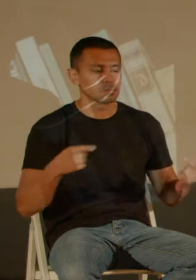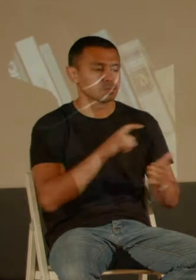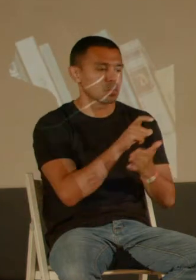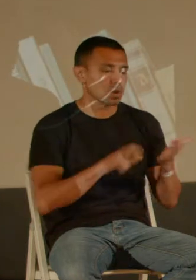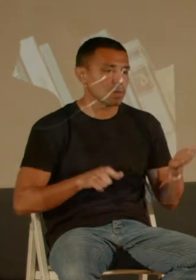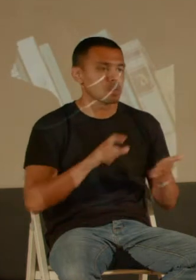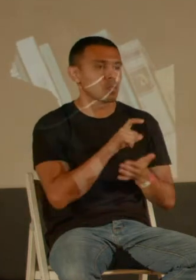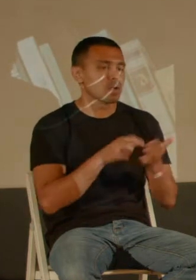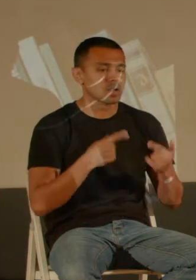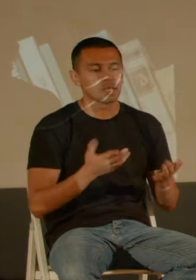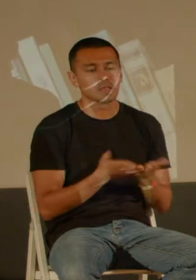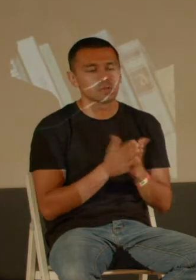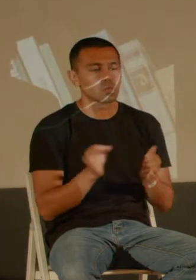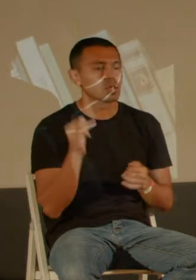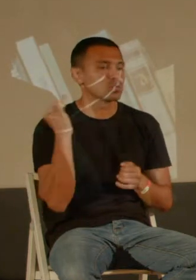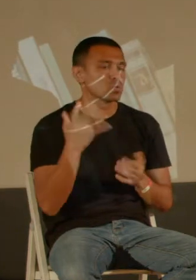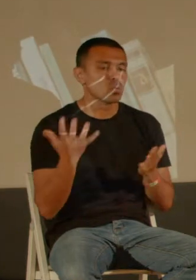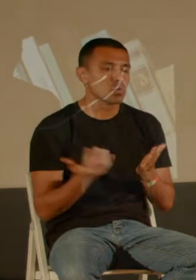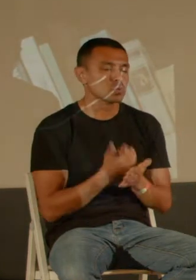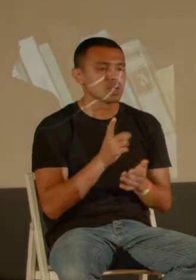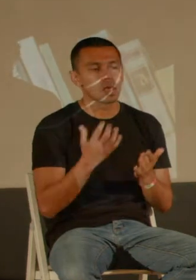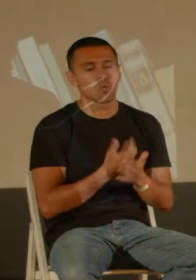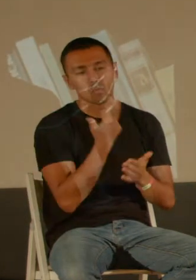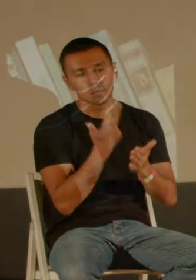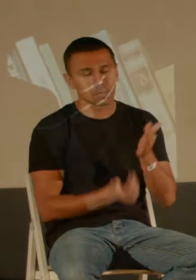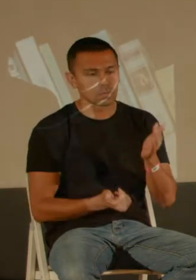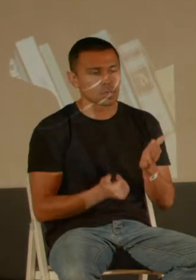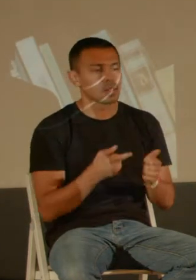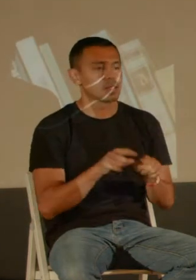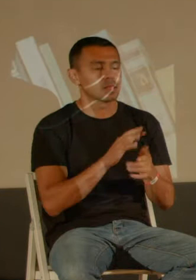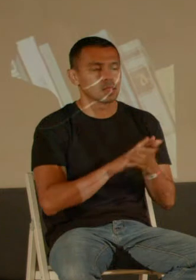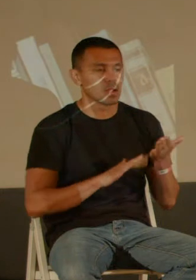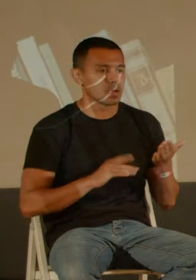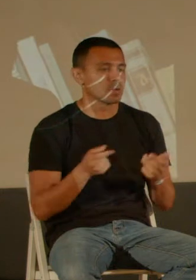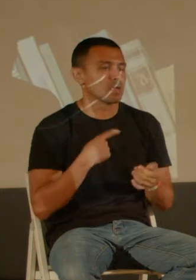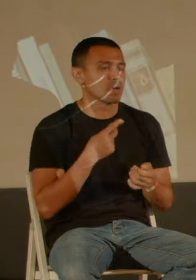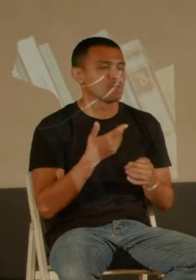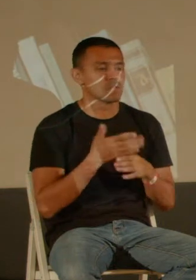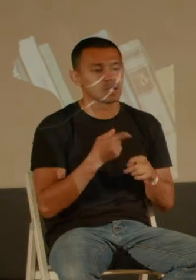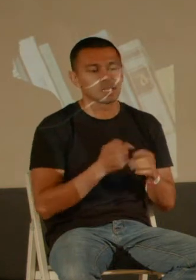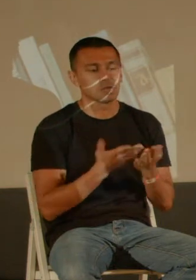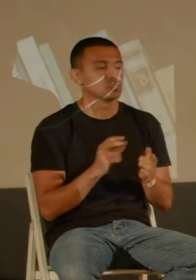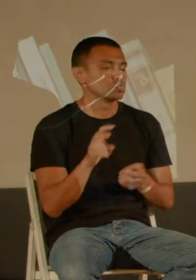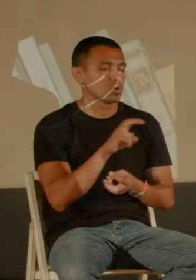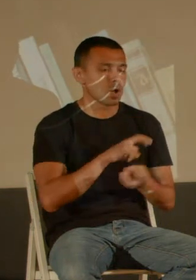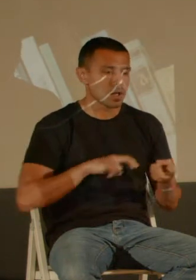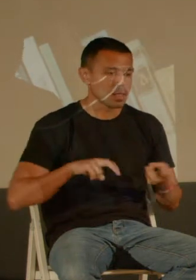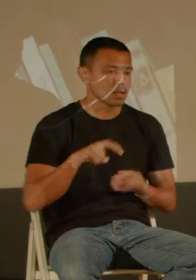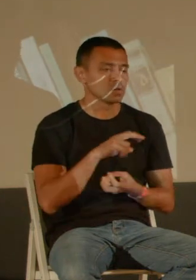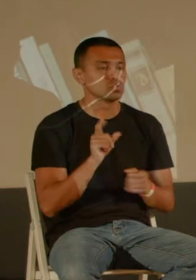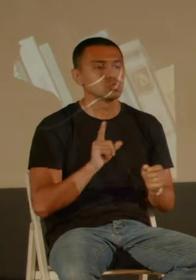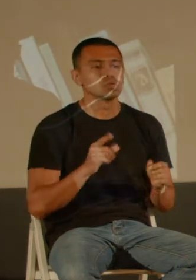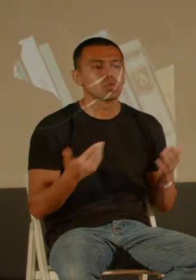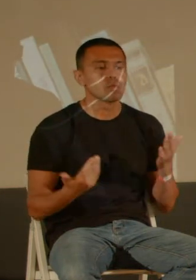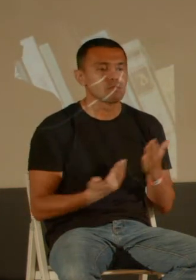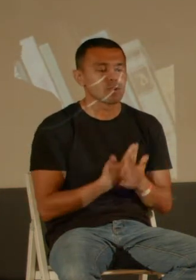мемуарів. Мемуарів, різних книжок про історію успіху чи не успіху і так далі. І я от в відділі цих книжок шукала